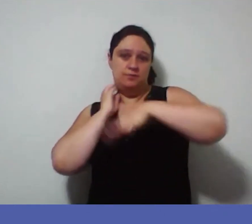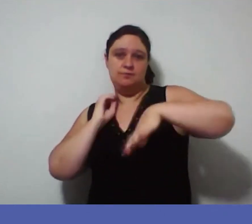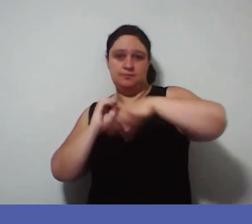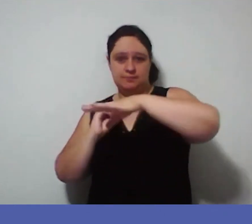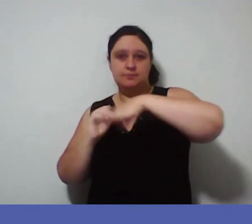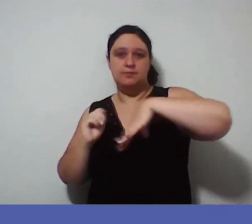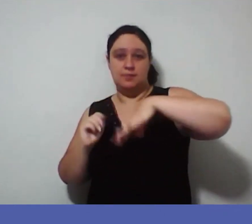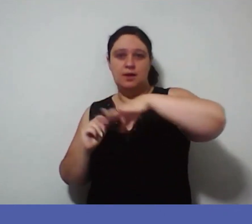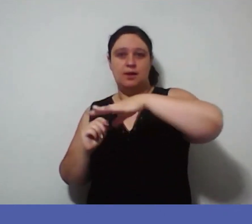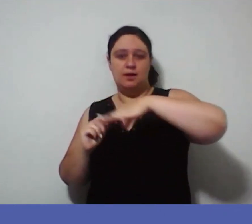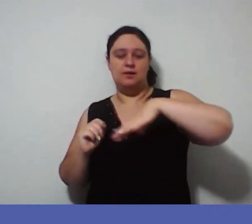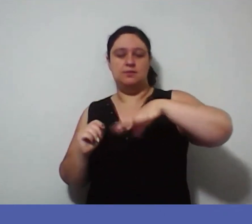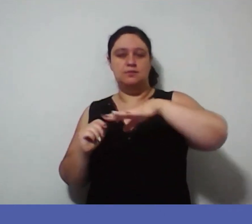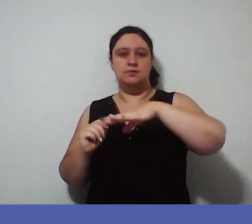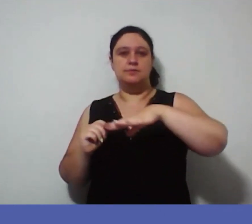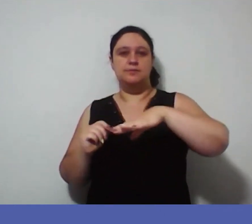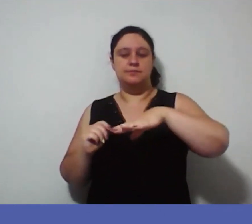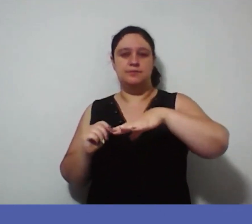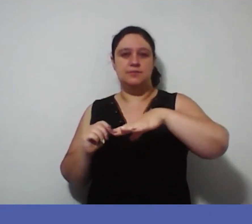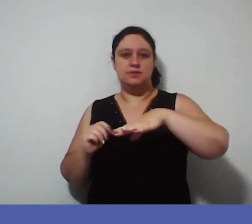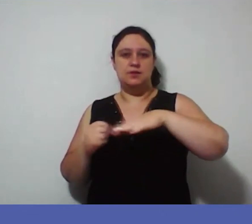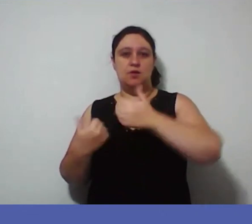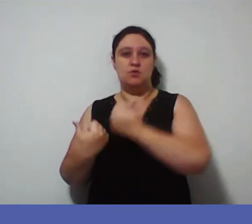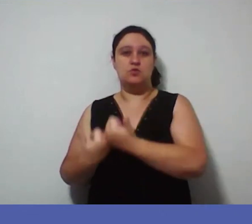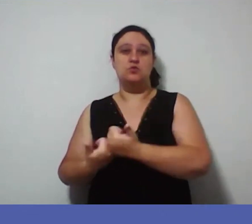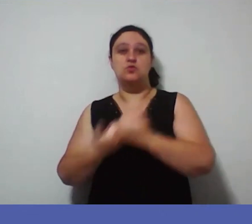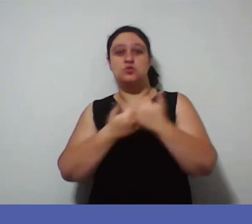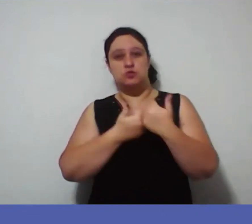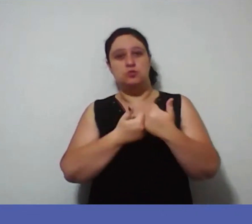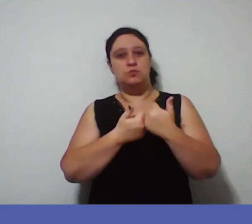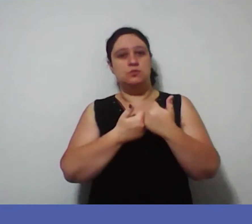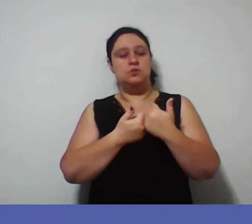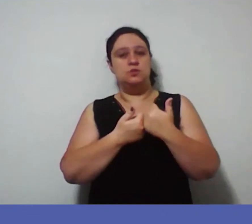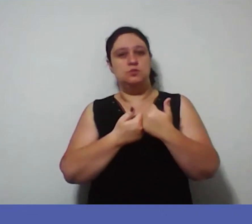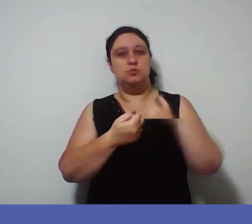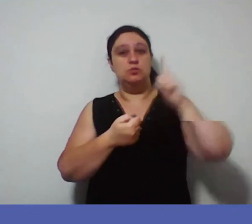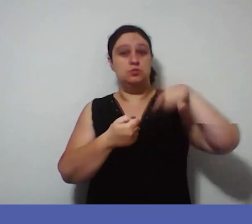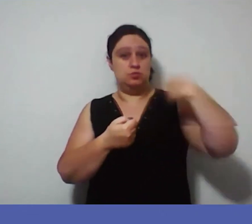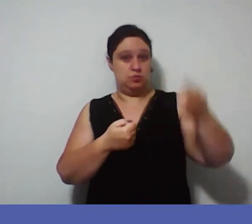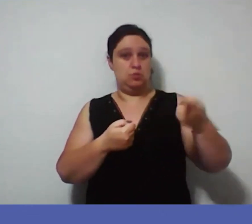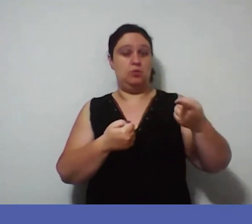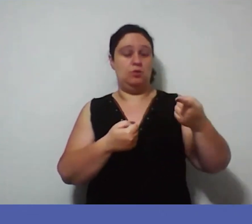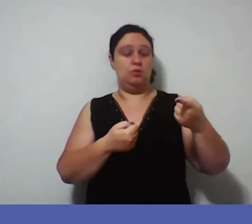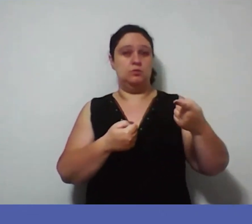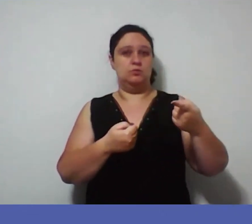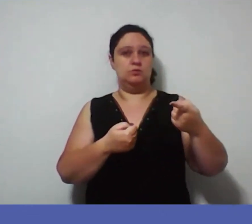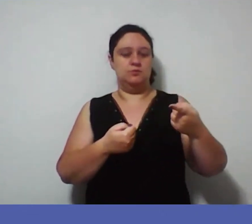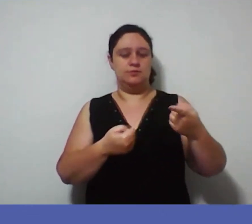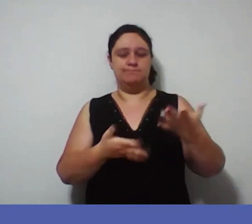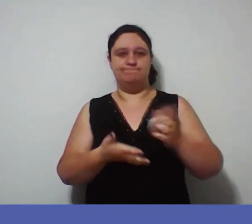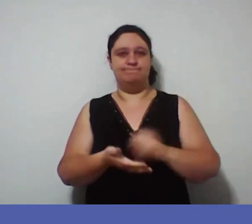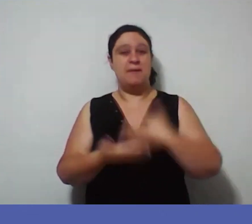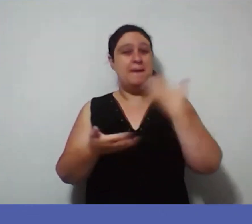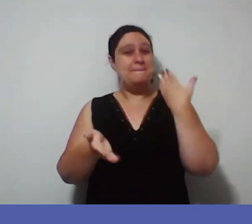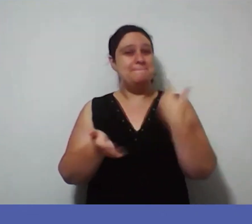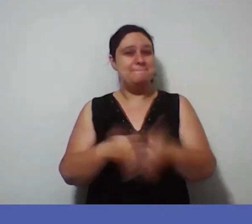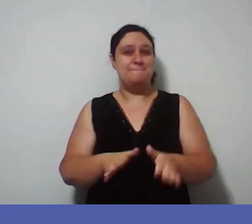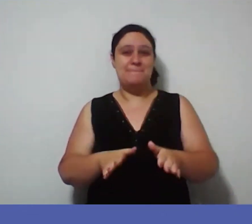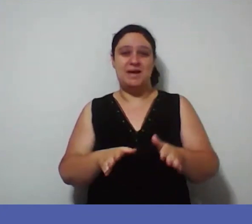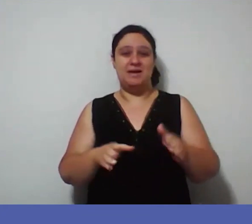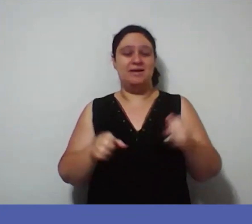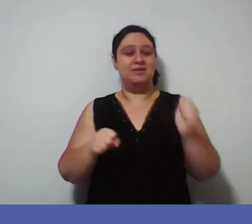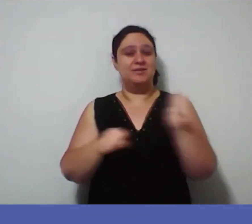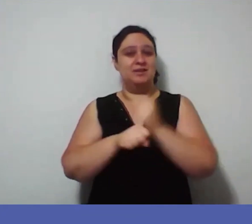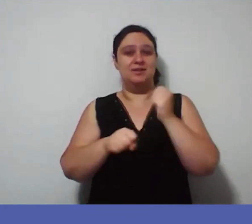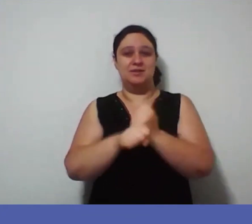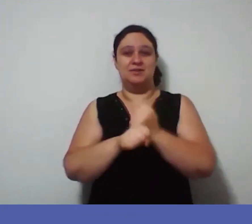que substitui os demais membros da igreja na sua função, matou a edificação da igreja pelos membros do